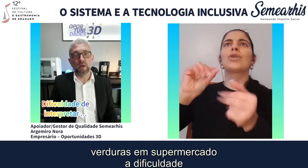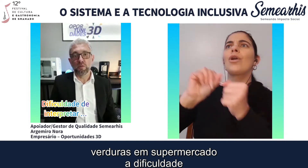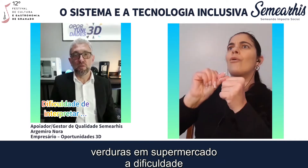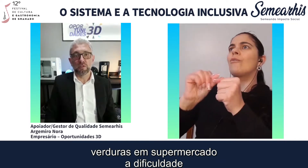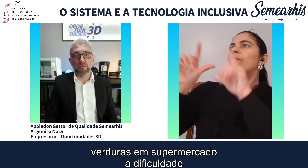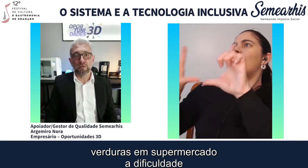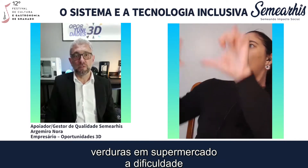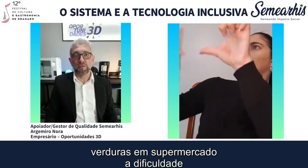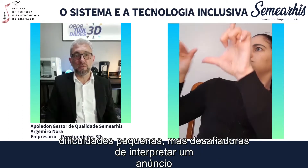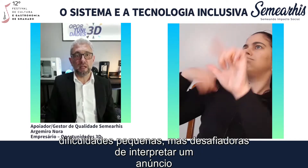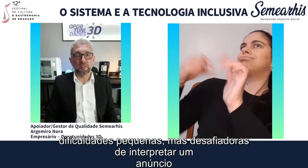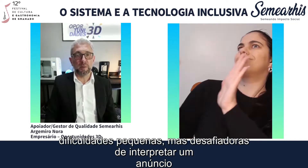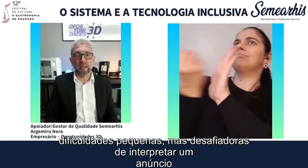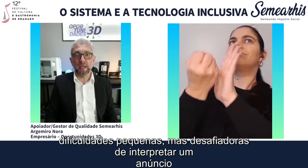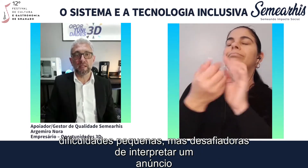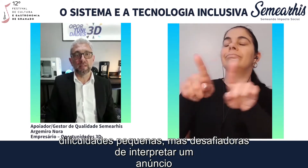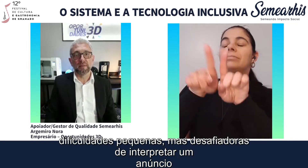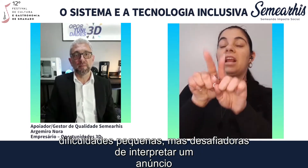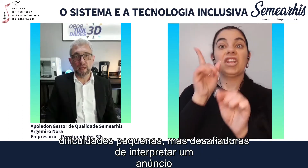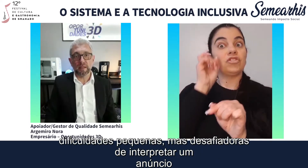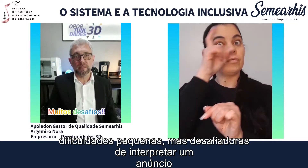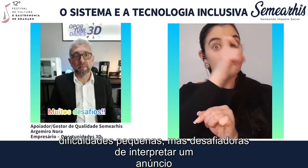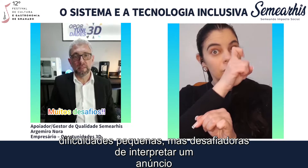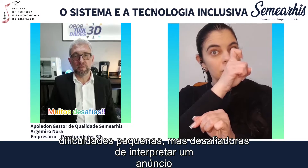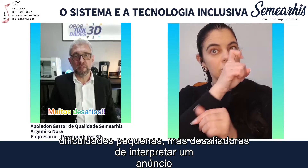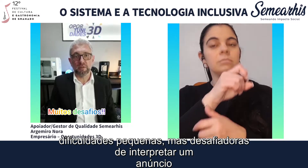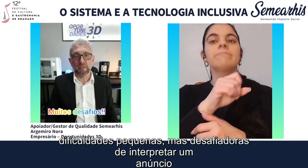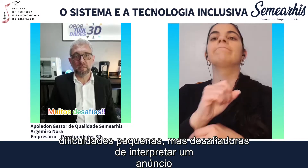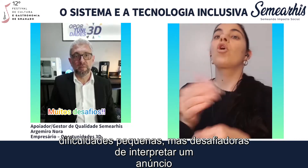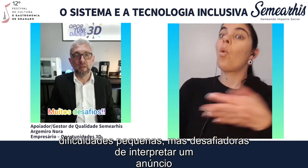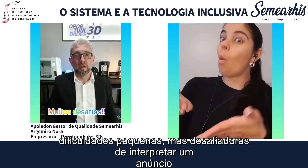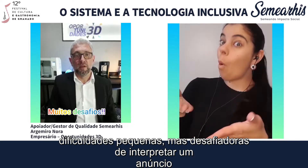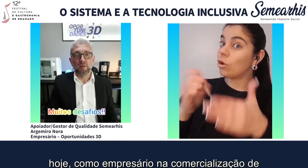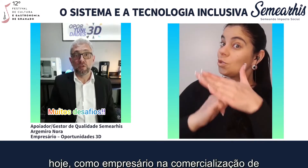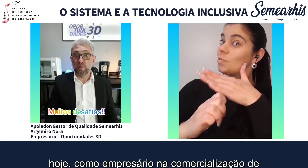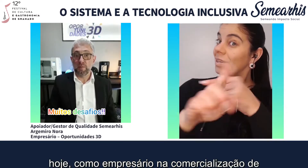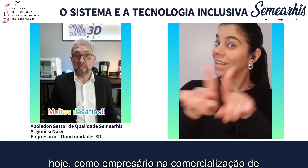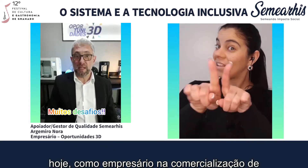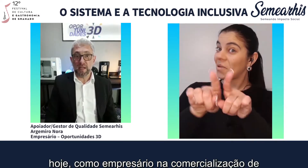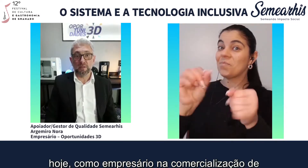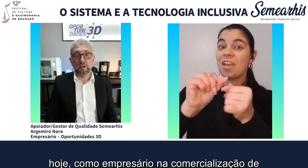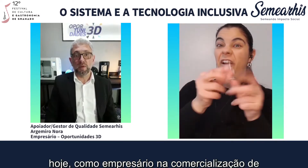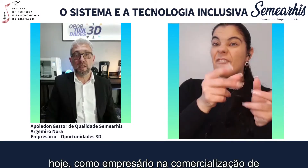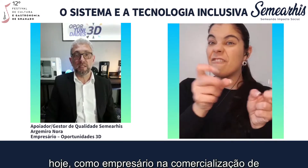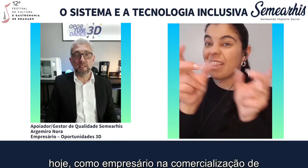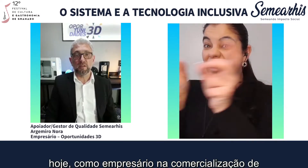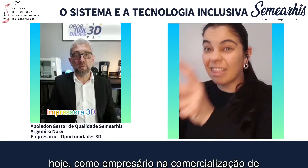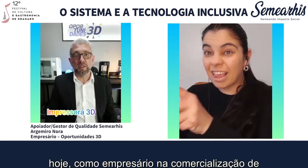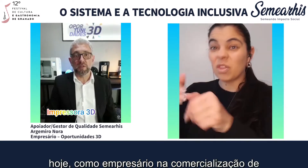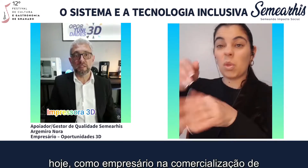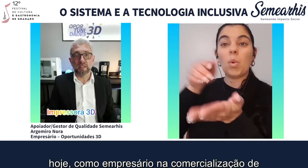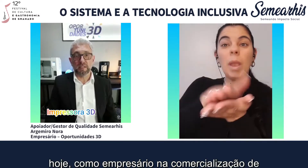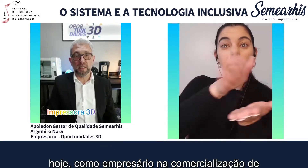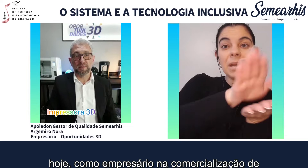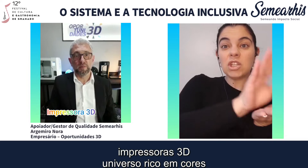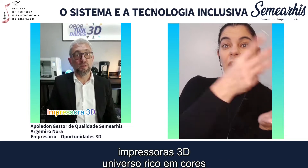um anúncio, dificuldades pequenas, mas desafiadoras. Hoje, como empresário na comercialização de